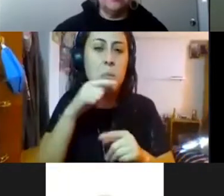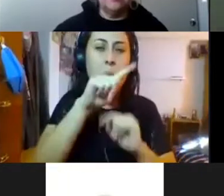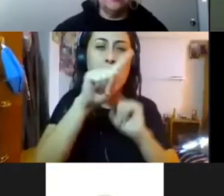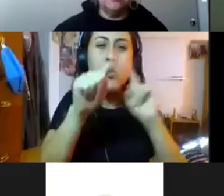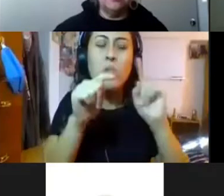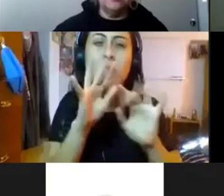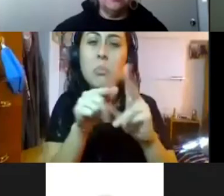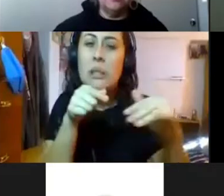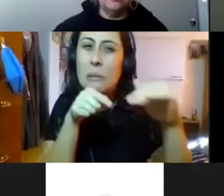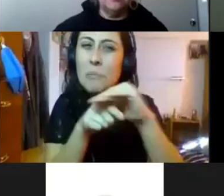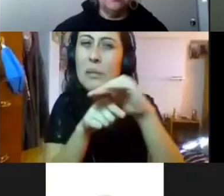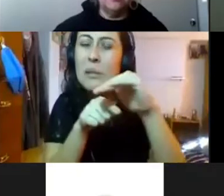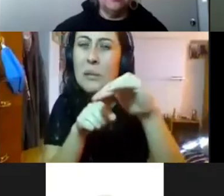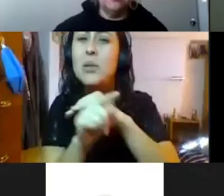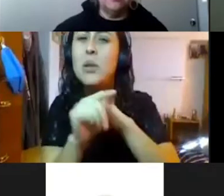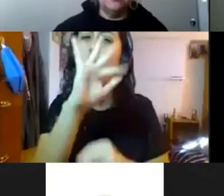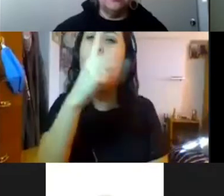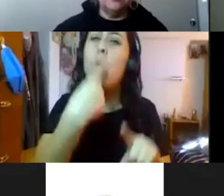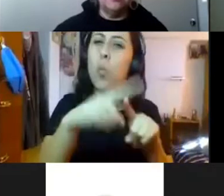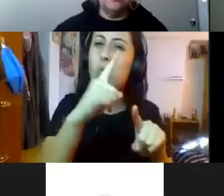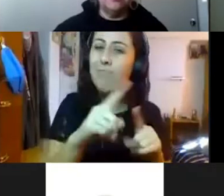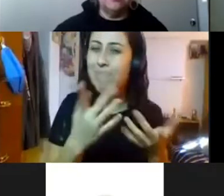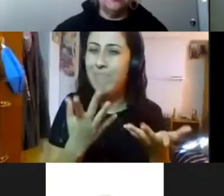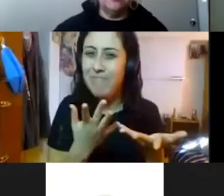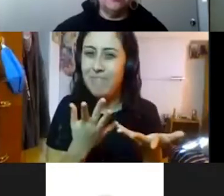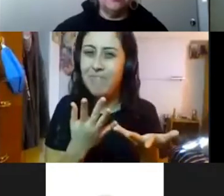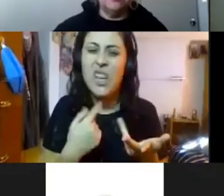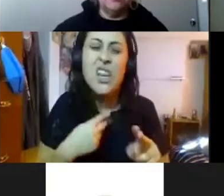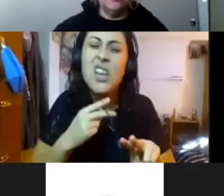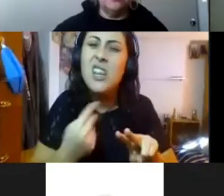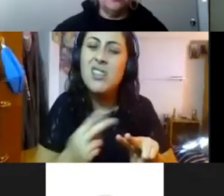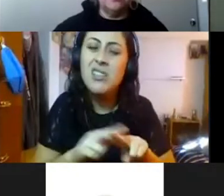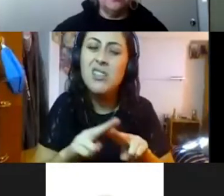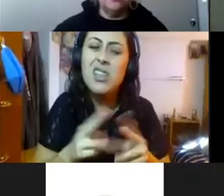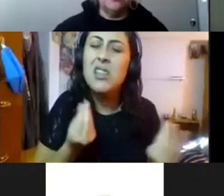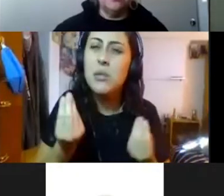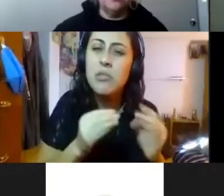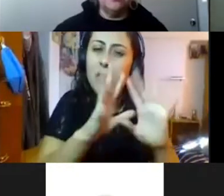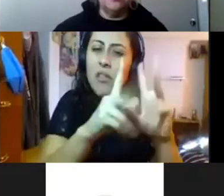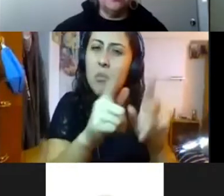¿Cuántas veces? ¿Qué ocurre porque la familia